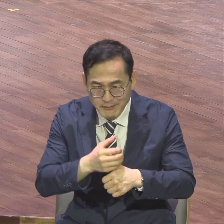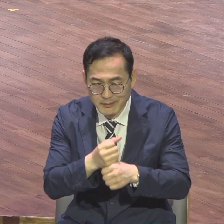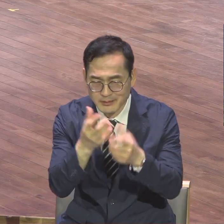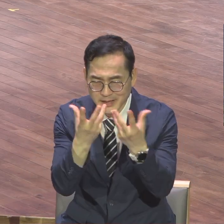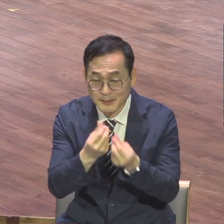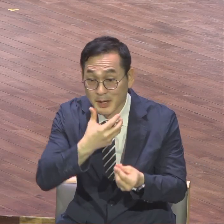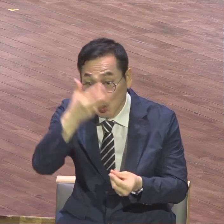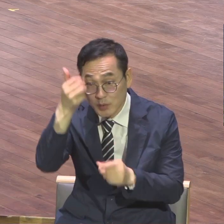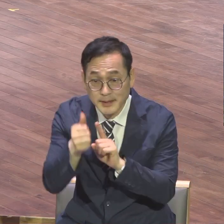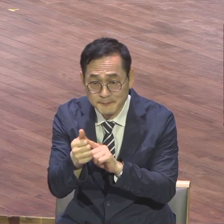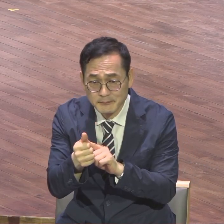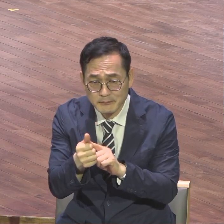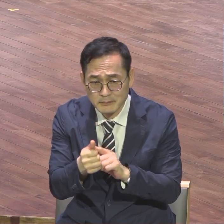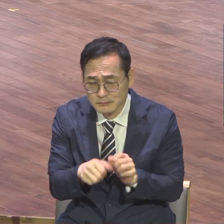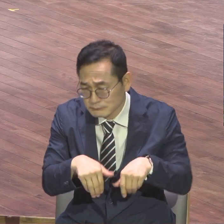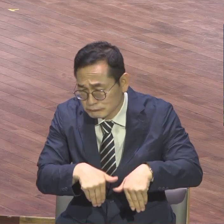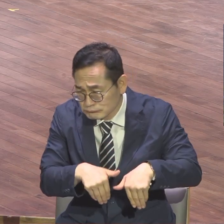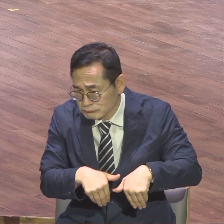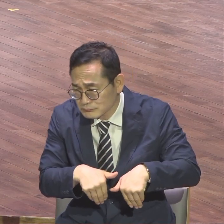온 천하에